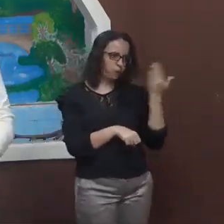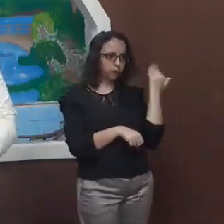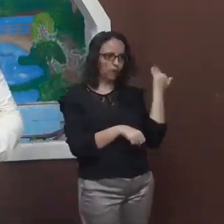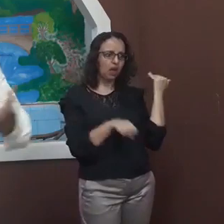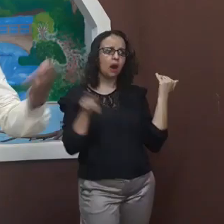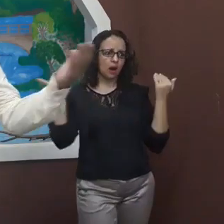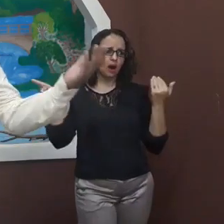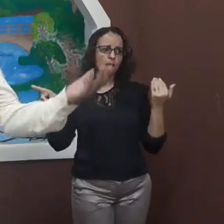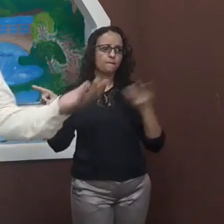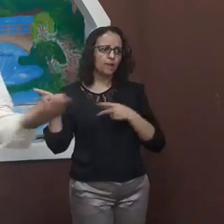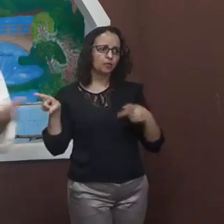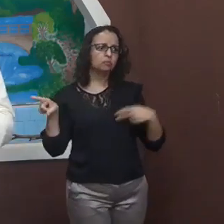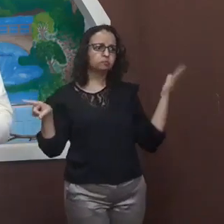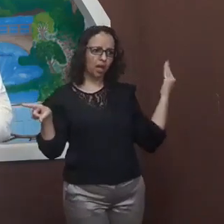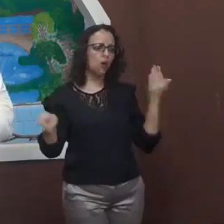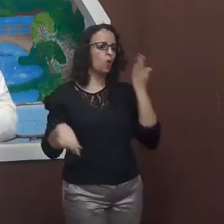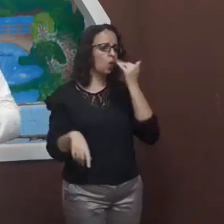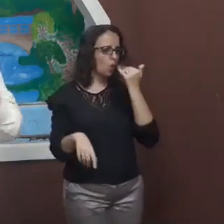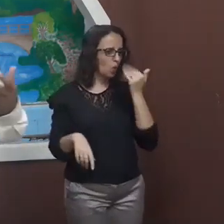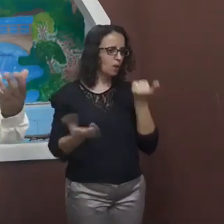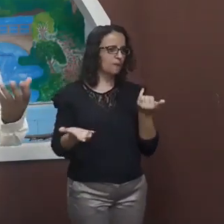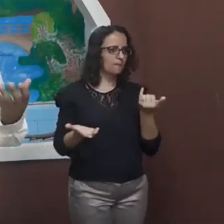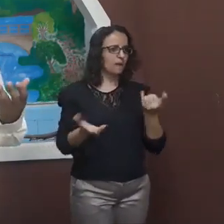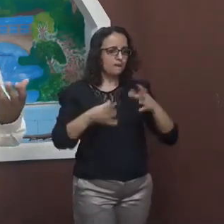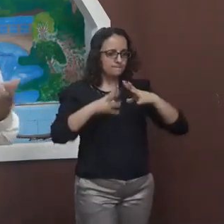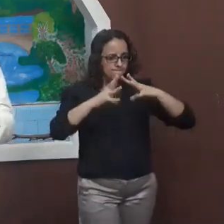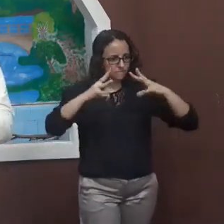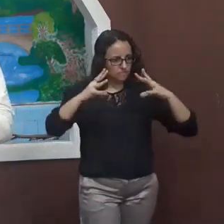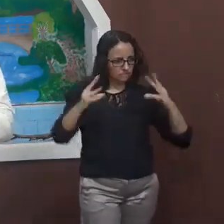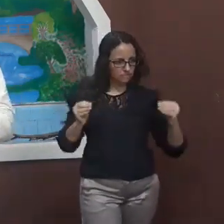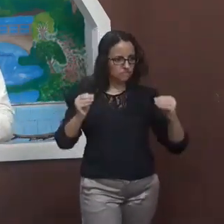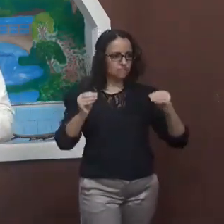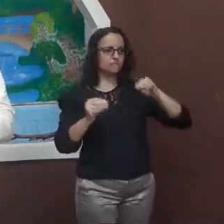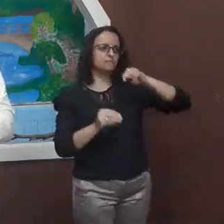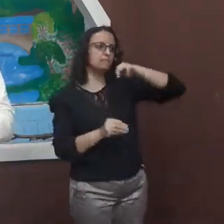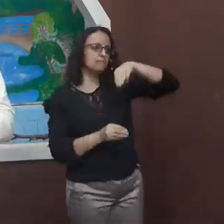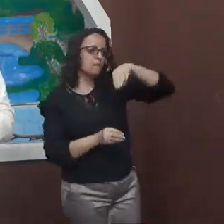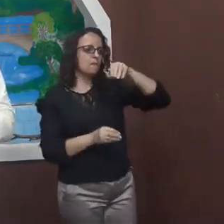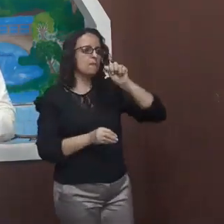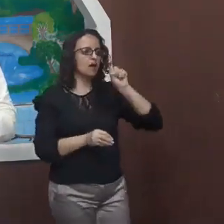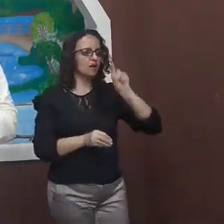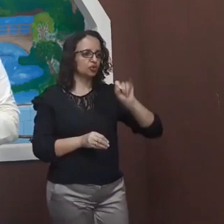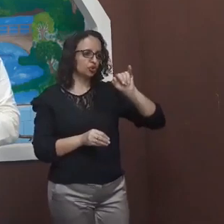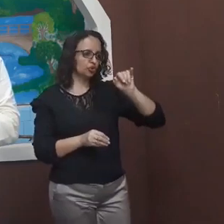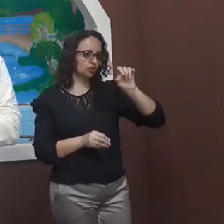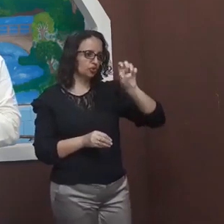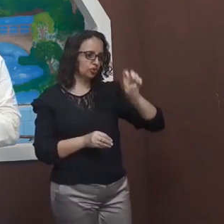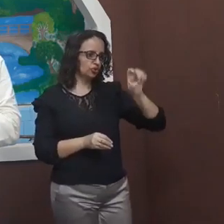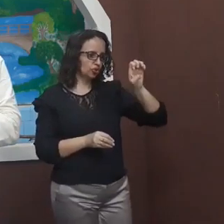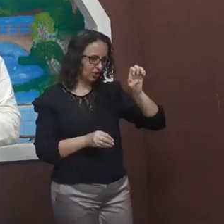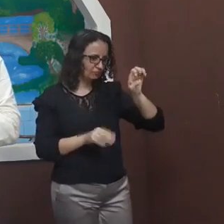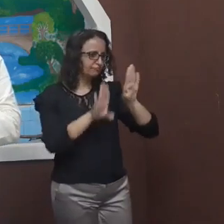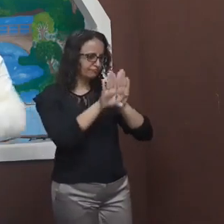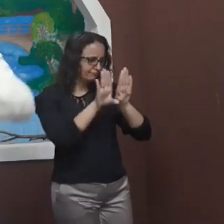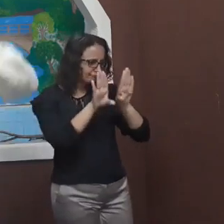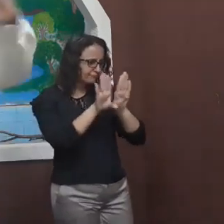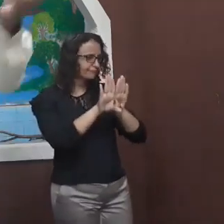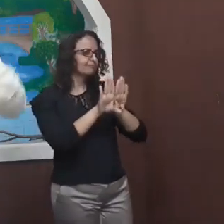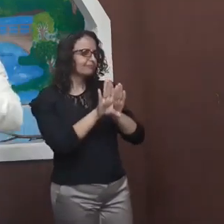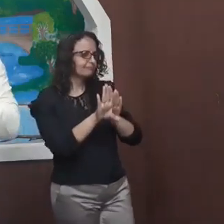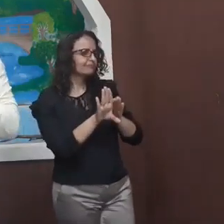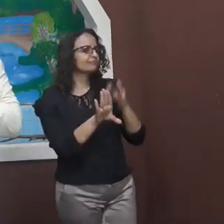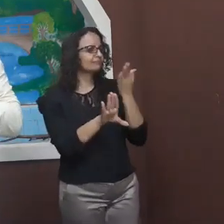Caruru, pãozinho verde, machixe. Ixi, era achado uma bacia de machixe. O machixe era